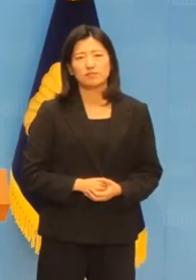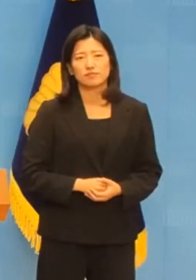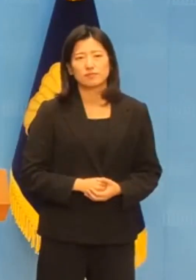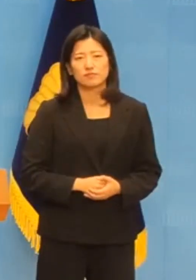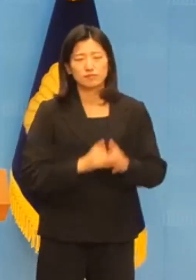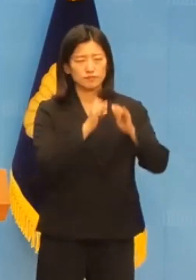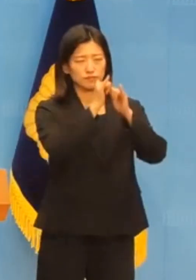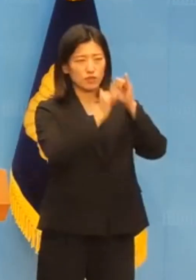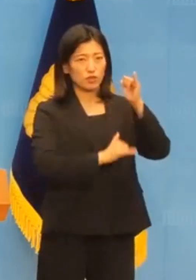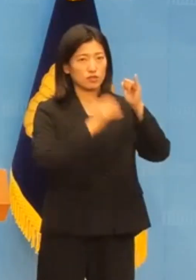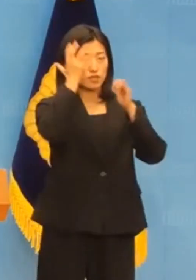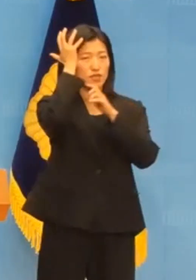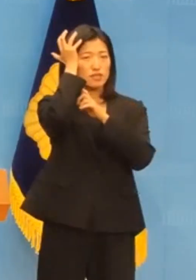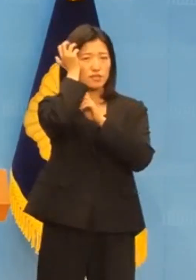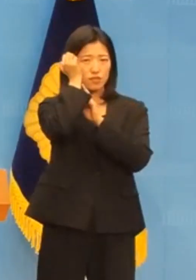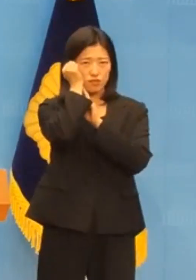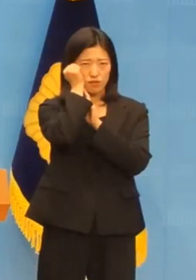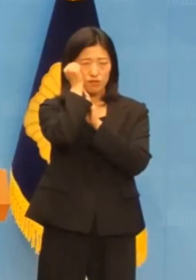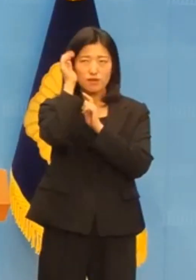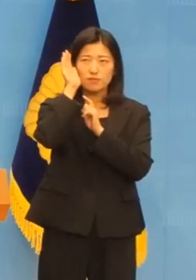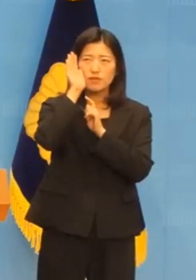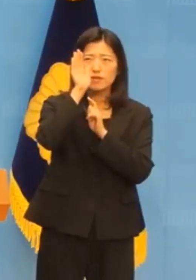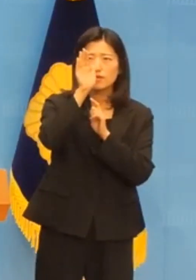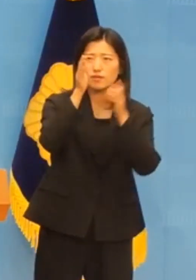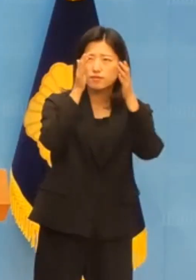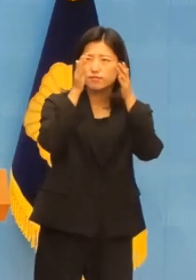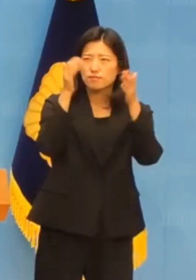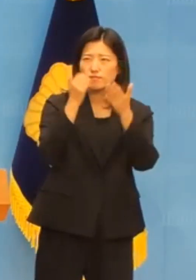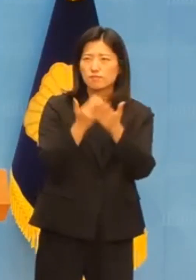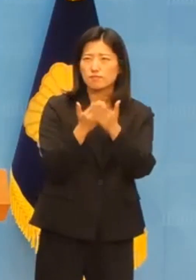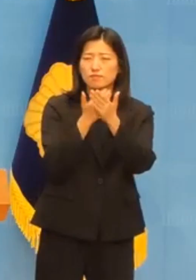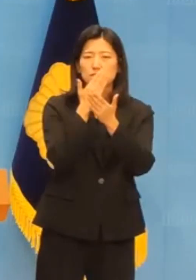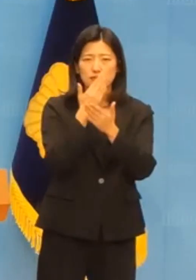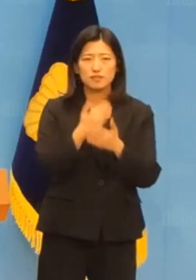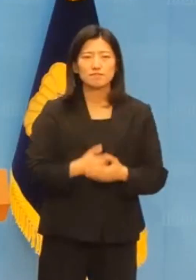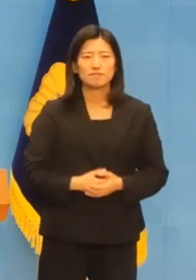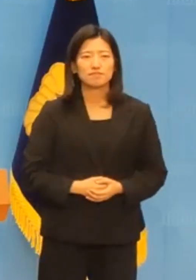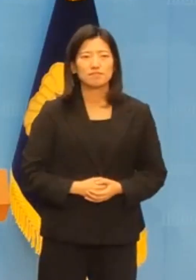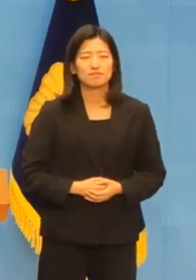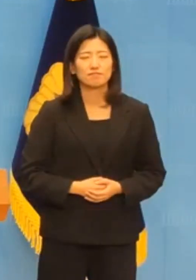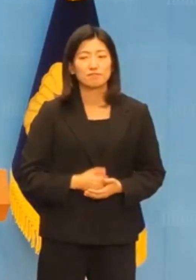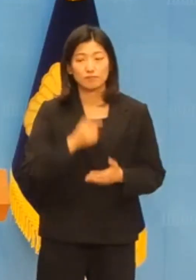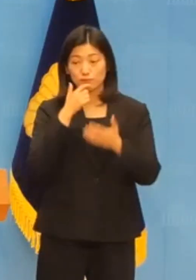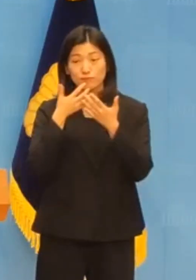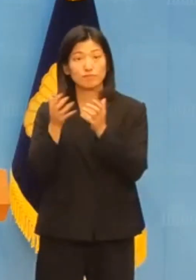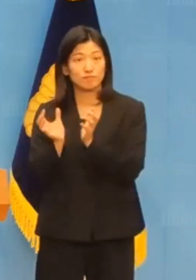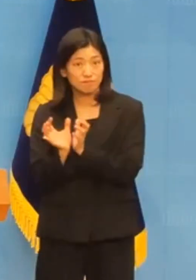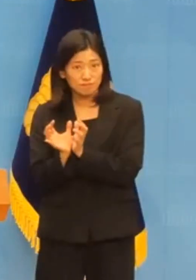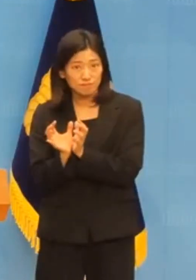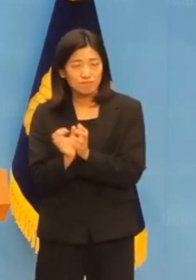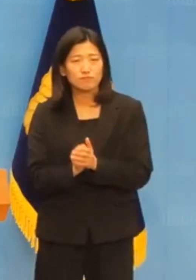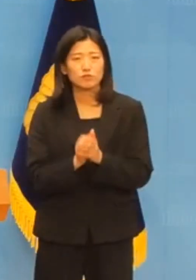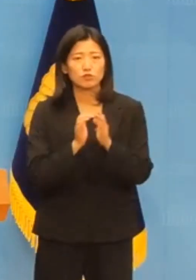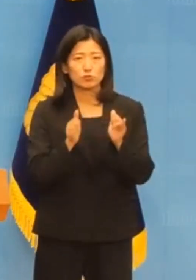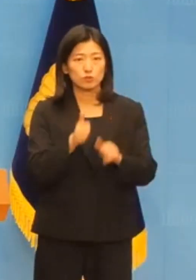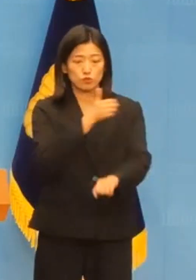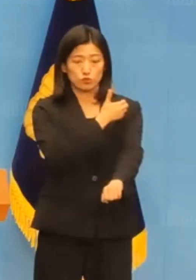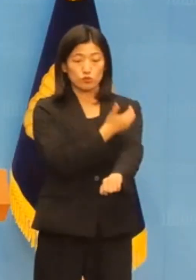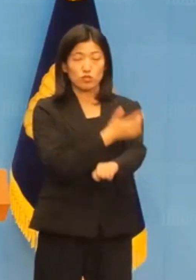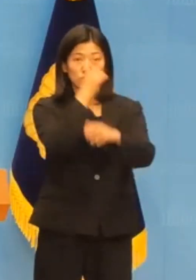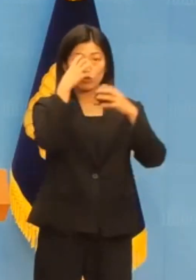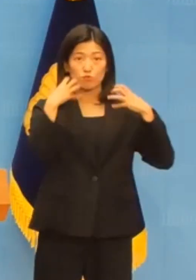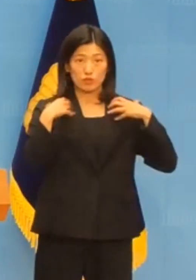역사를 기억하는 자만이 미래를 만들어낼 수 있습니다. 더불어민주당은 국민주권정부의